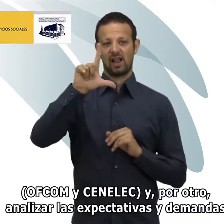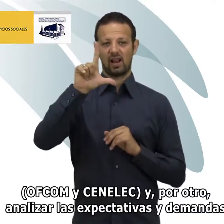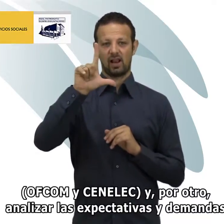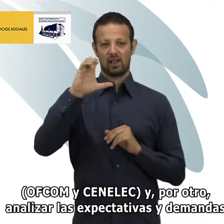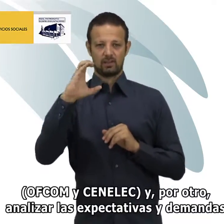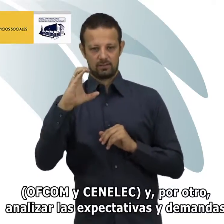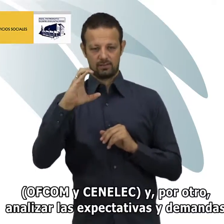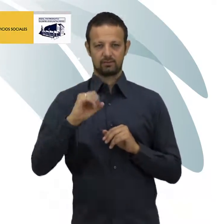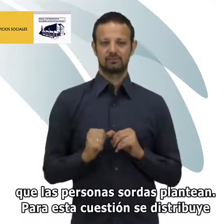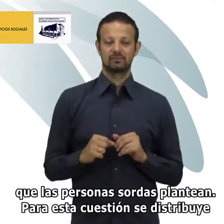que las personas sordas plantean.